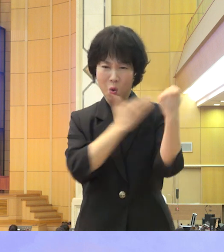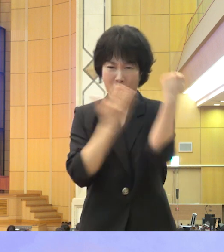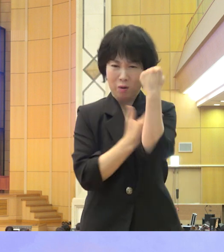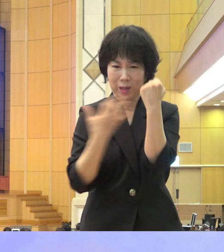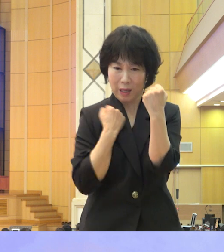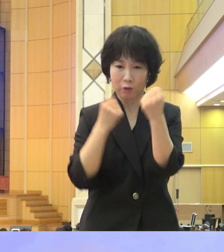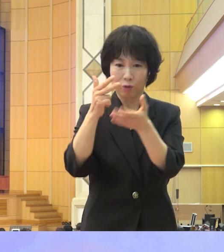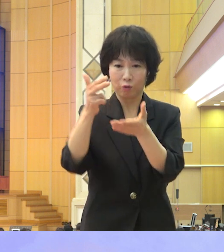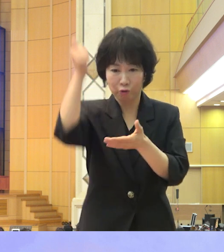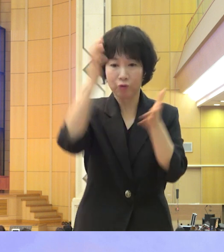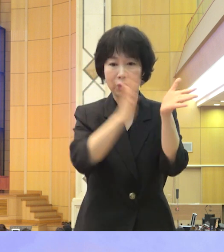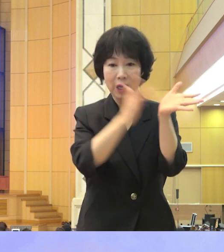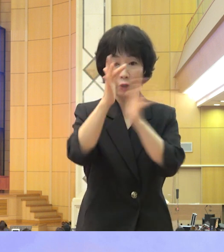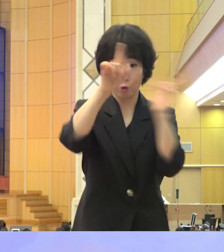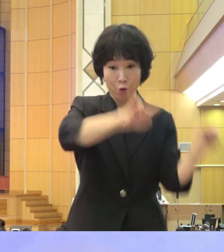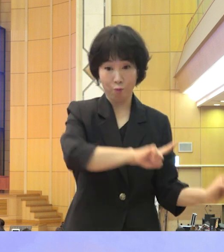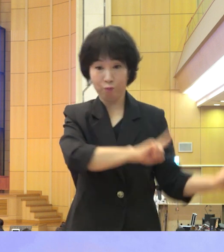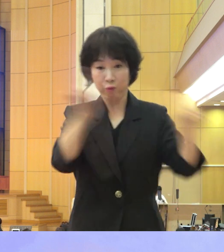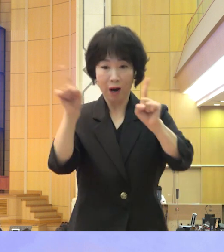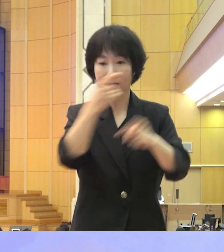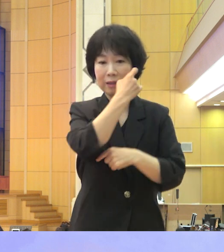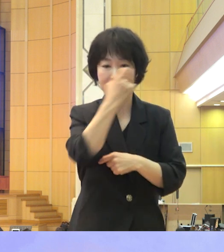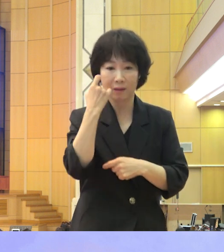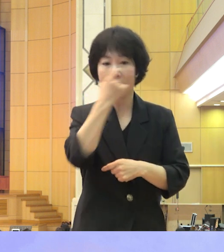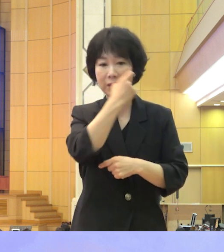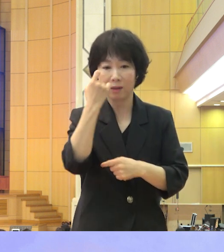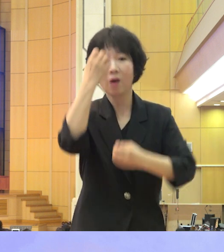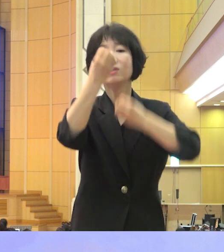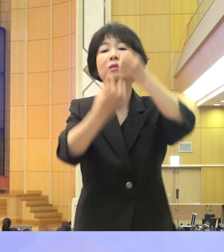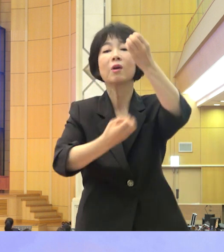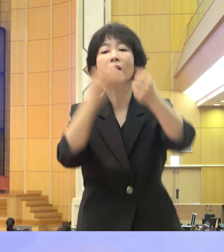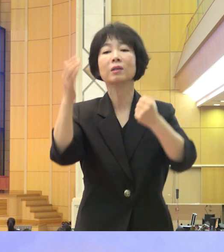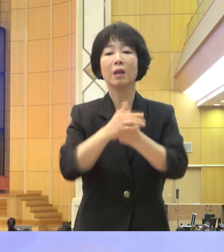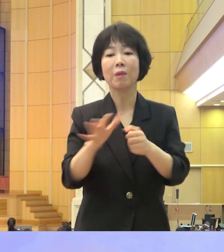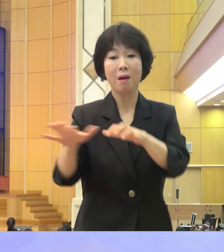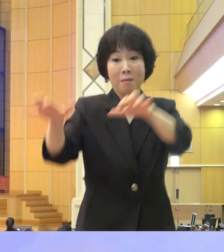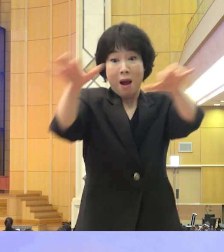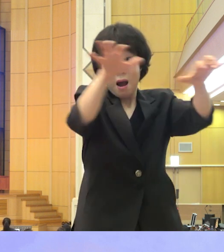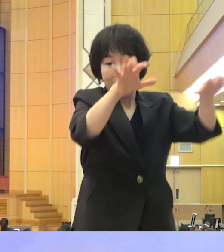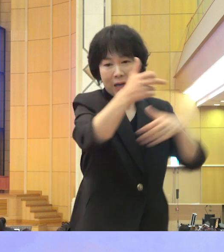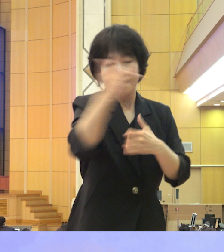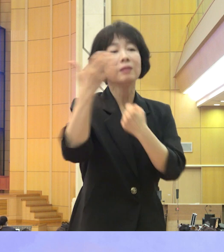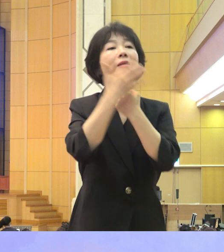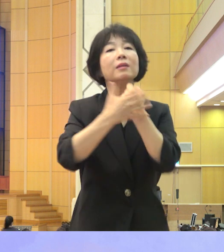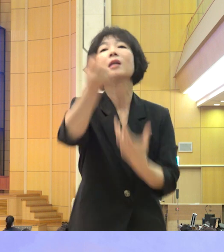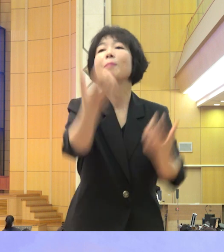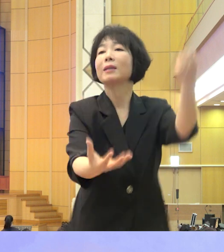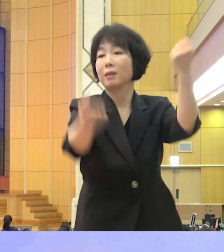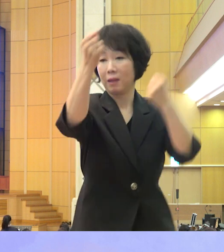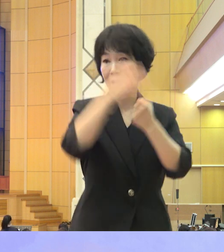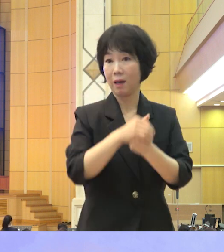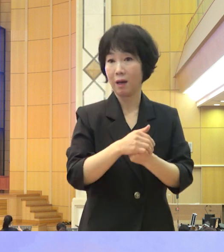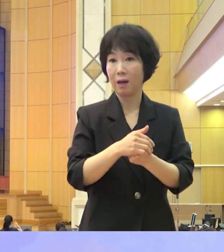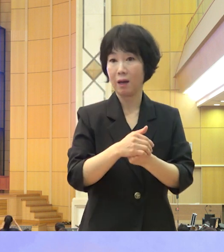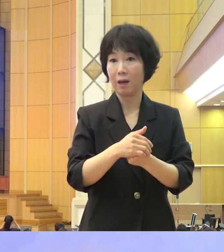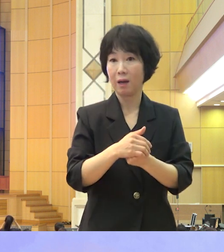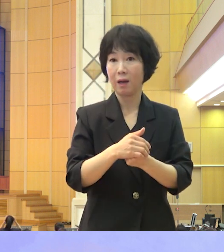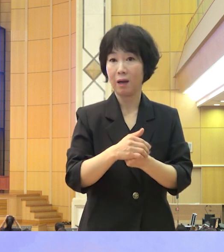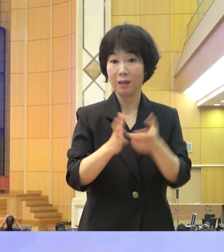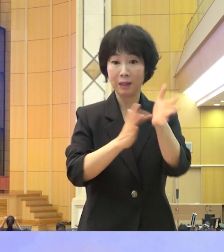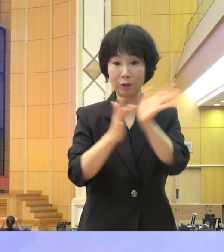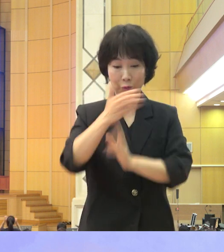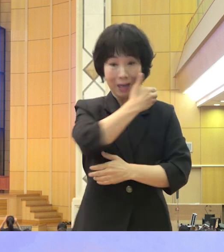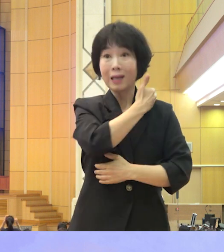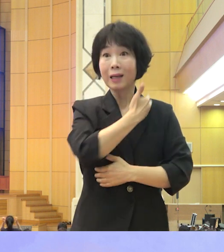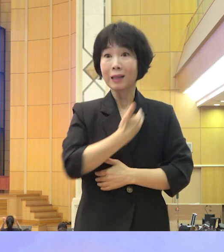권능으로 주 예수의 뭘 증언했어요? 부활을 증거하니. 한글판은 부활을 증거했다 그랬고